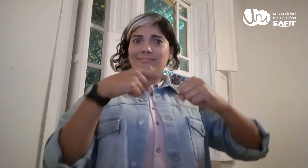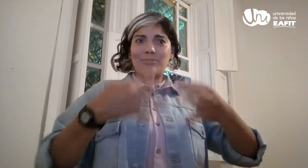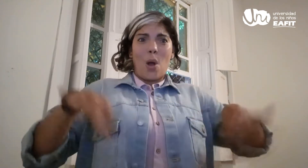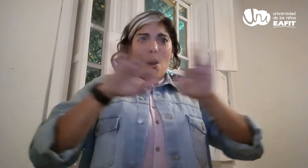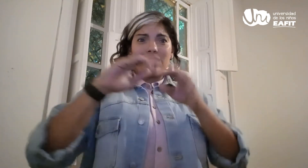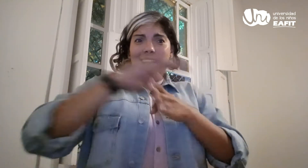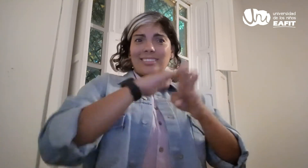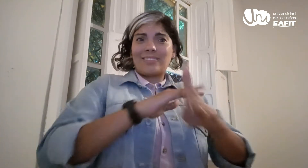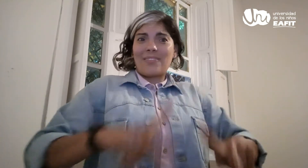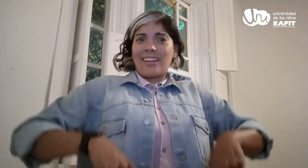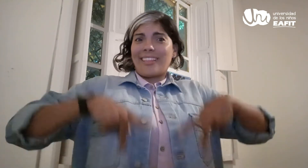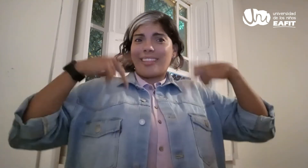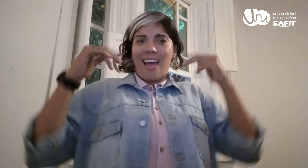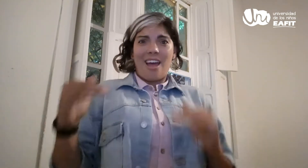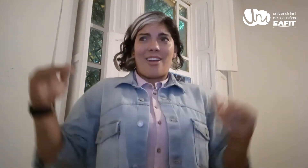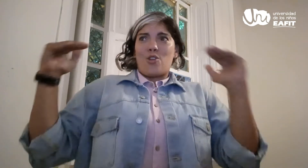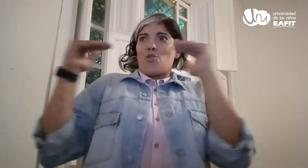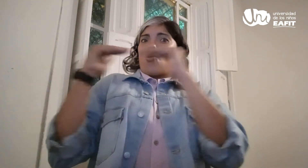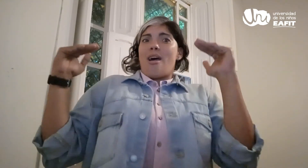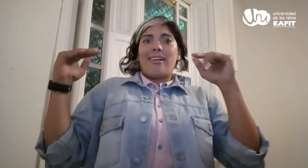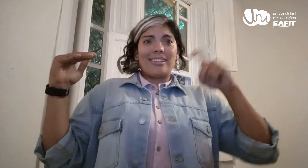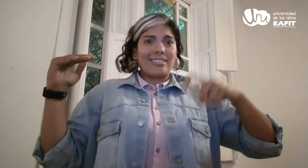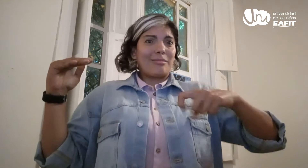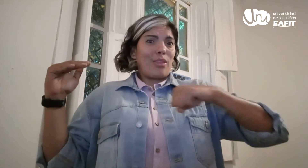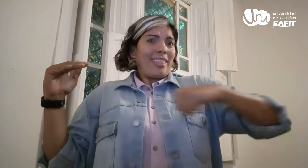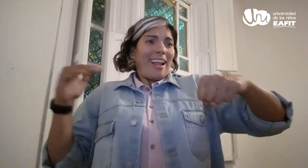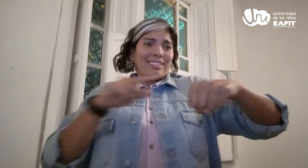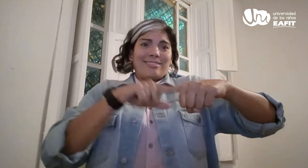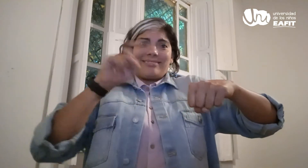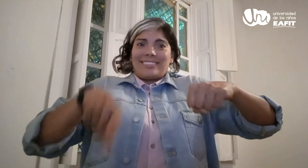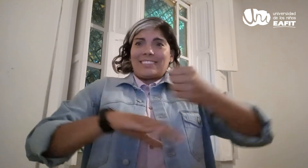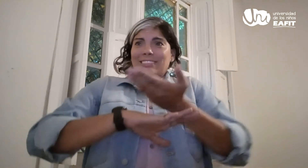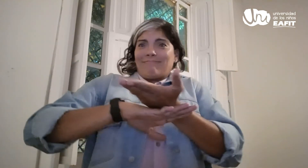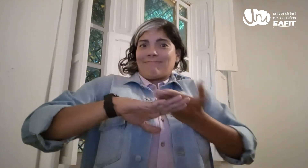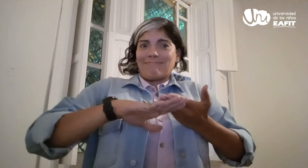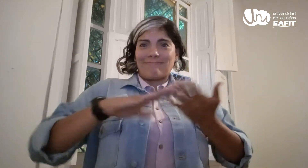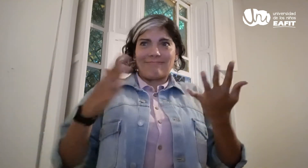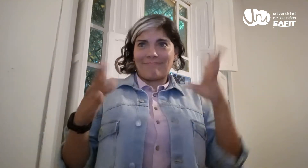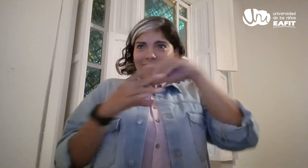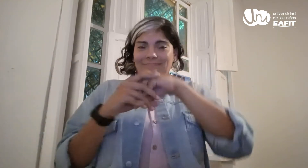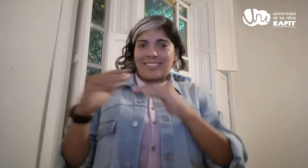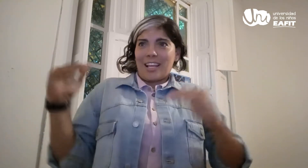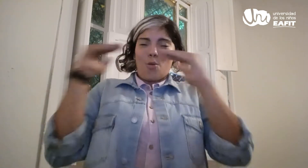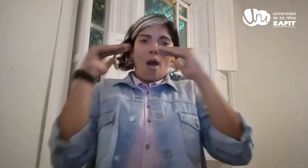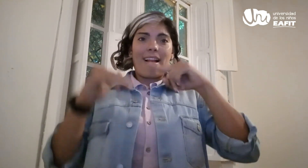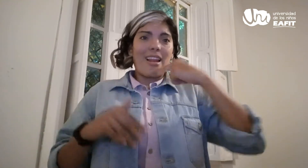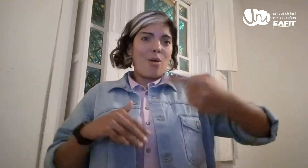derecho fundamental y esto permite la equidad. Así, la equidad se da también cuando el mundo se